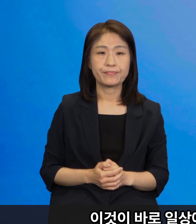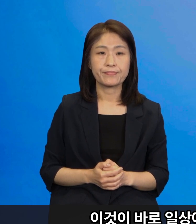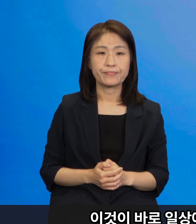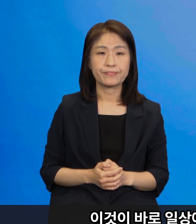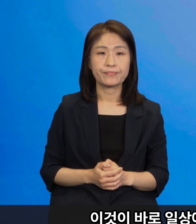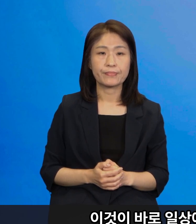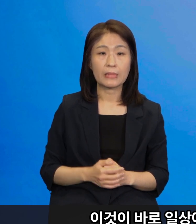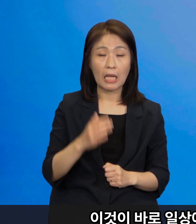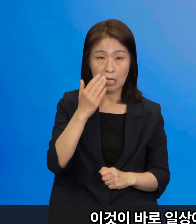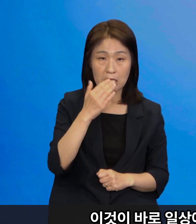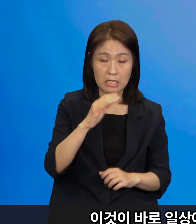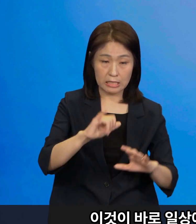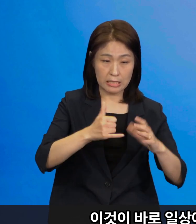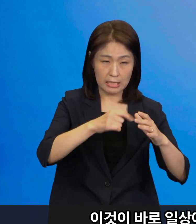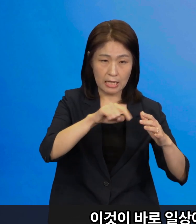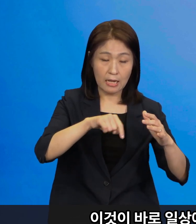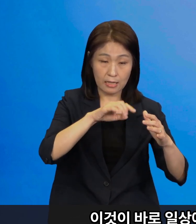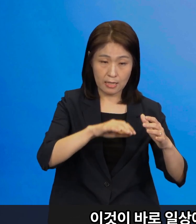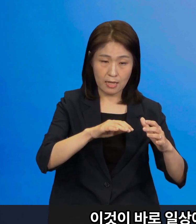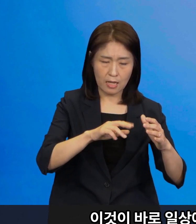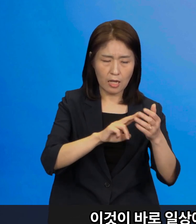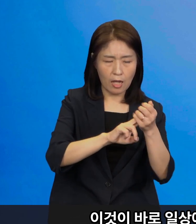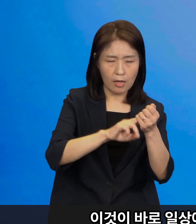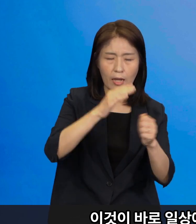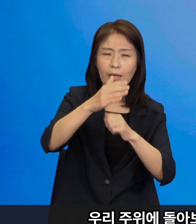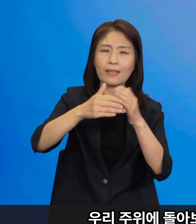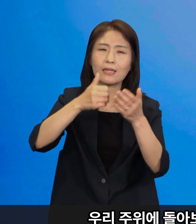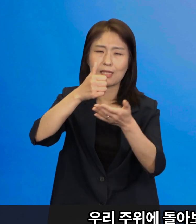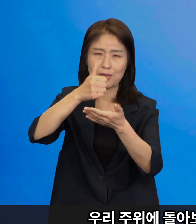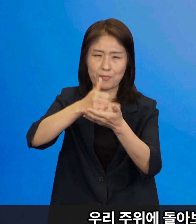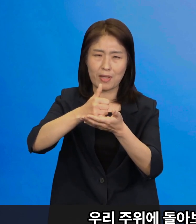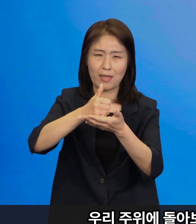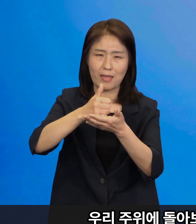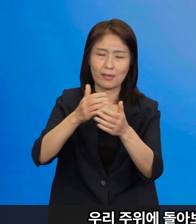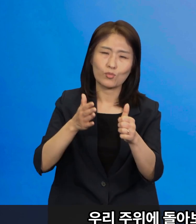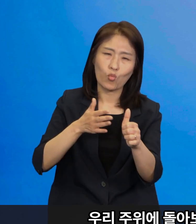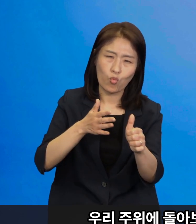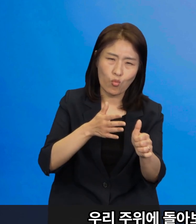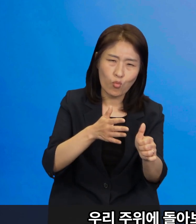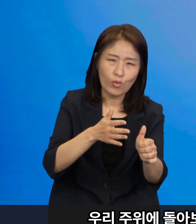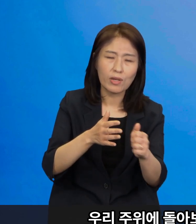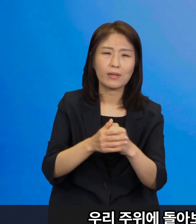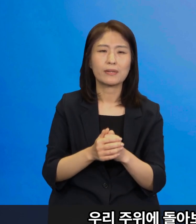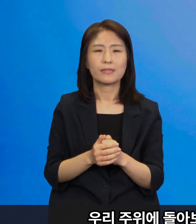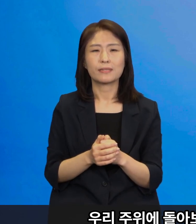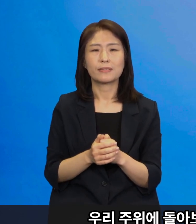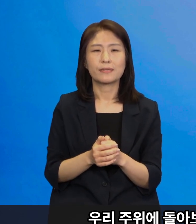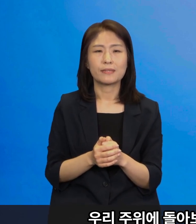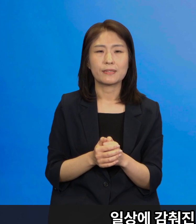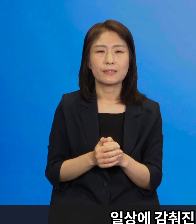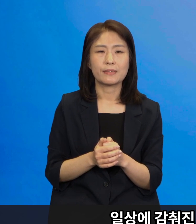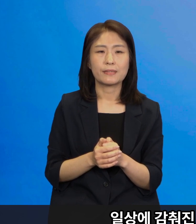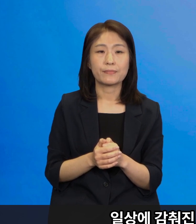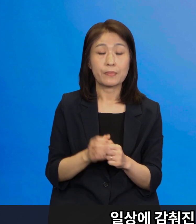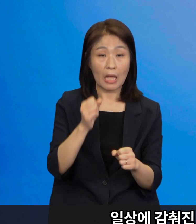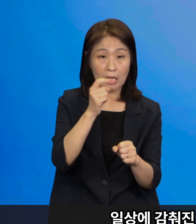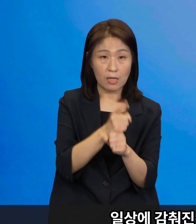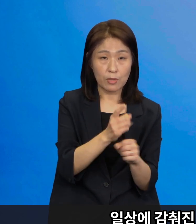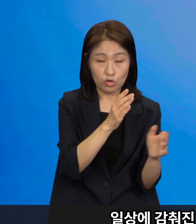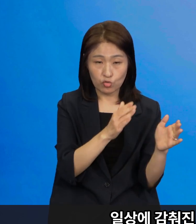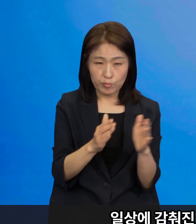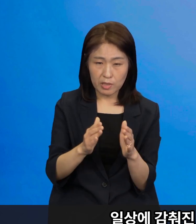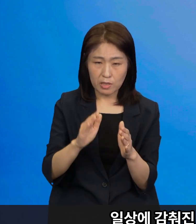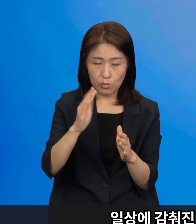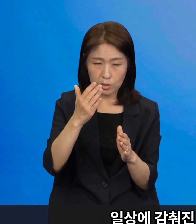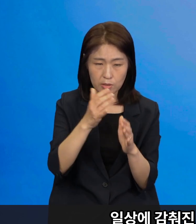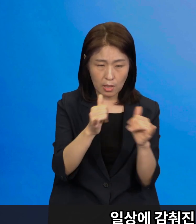일성에 감춰진 하나님의 손길이에요. 우리의 주위에 돌아보면 이미 예비하신 사람이 있고, 일성에